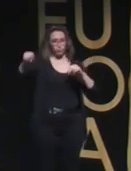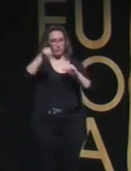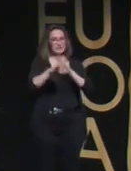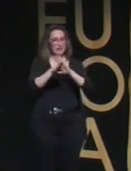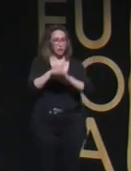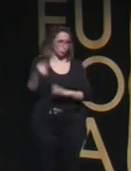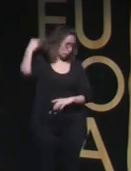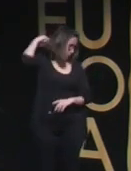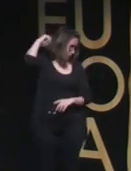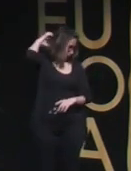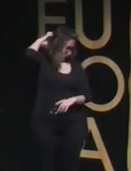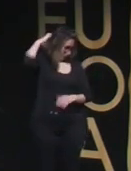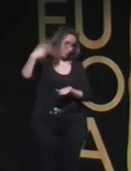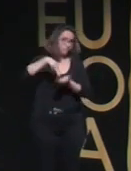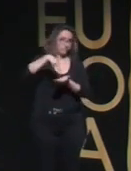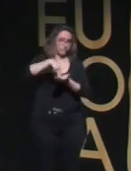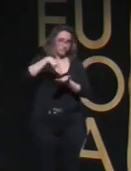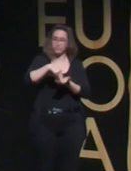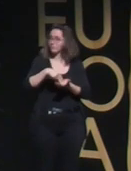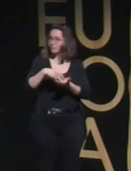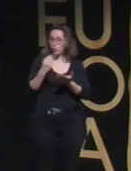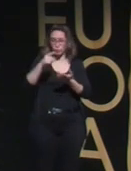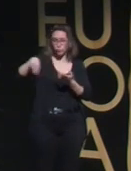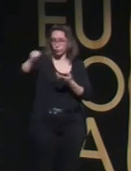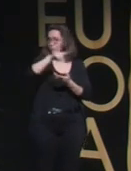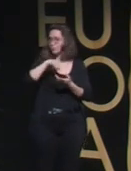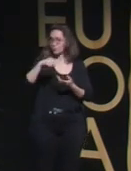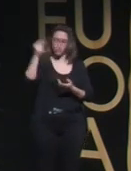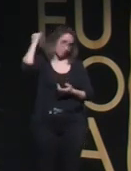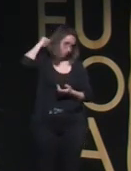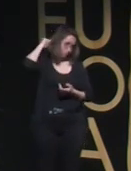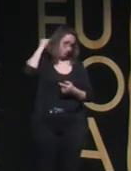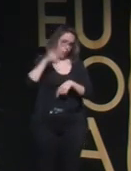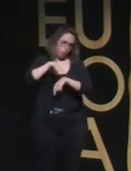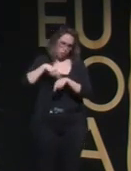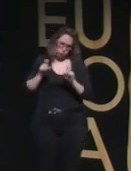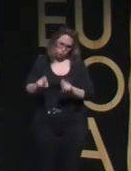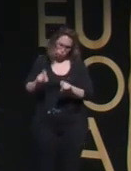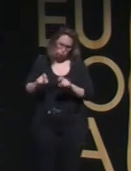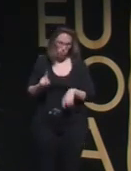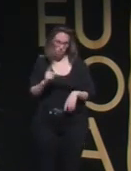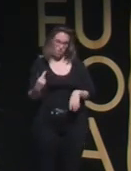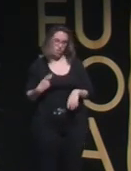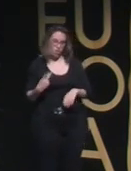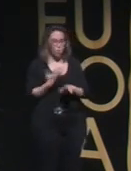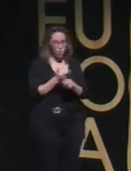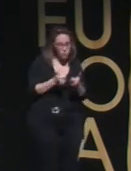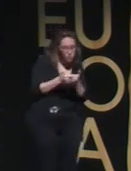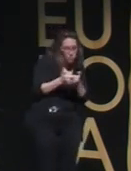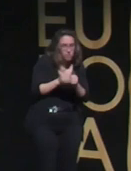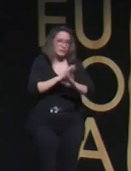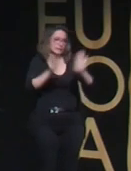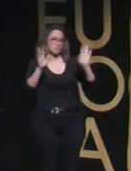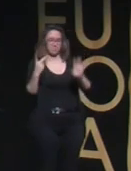Todavía hay padres que meten horas aquí con sus hijos. Nah, yo es que con mi hijo jugamos al Fortnite juntos y